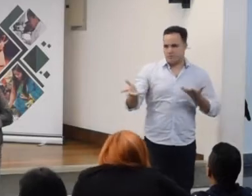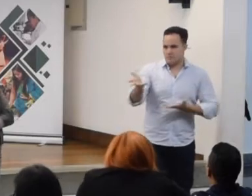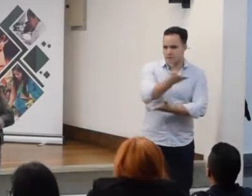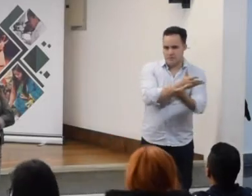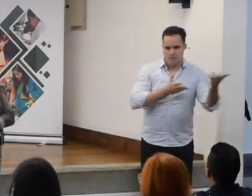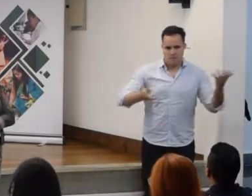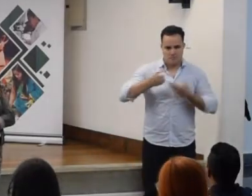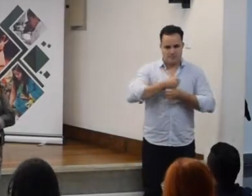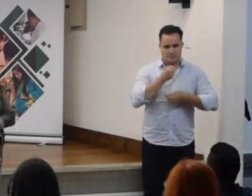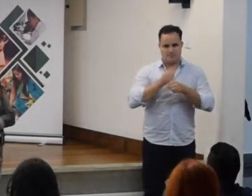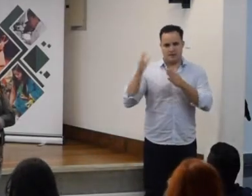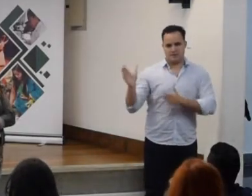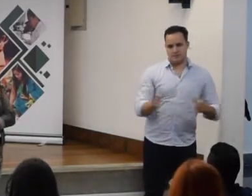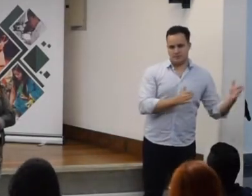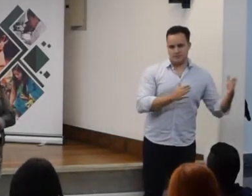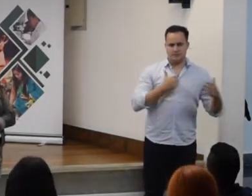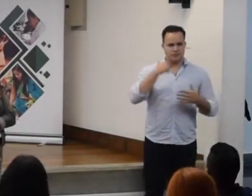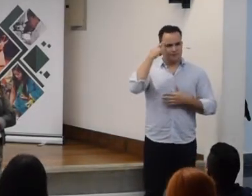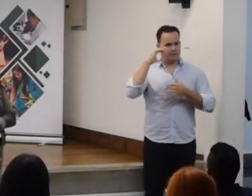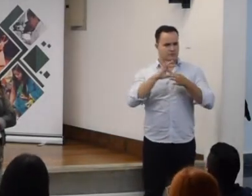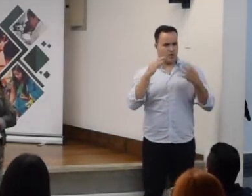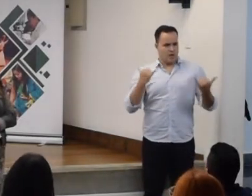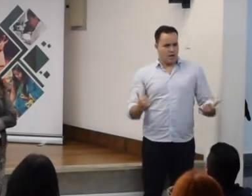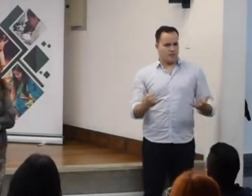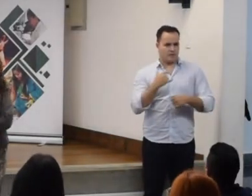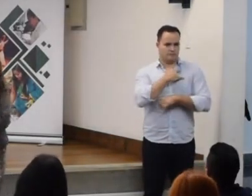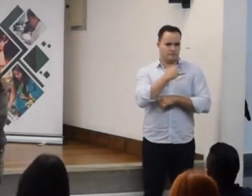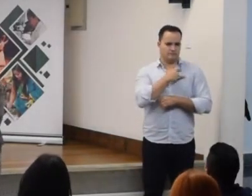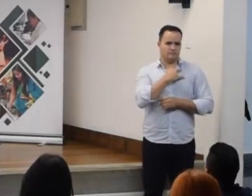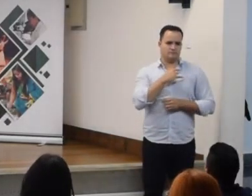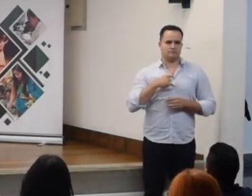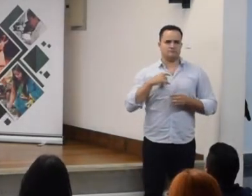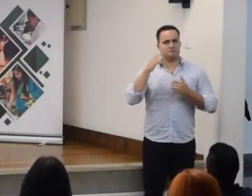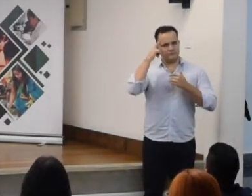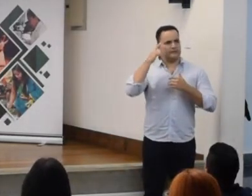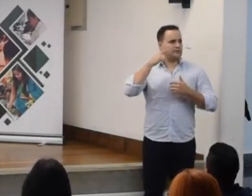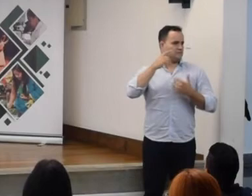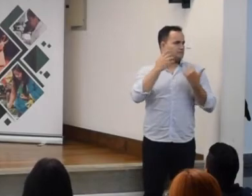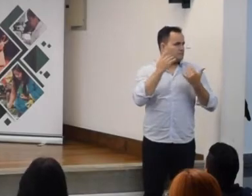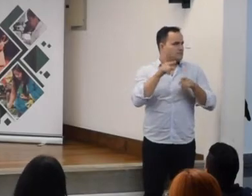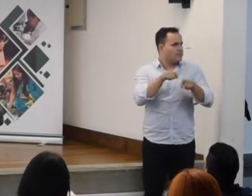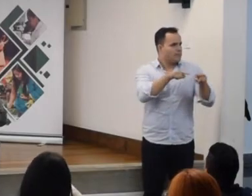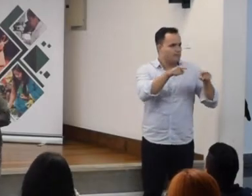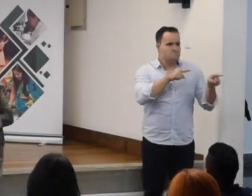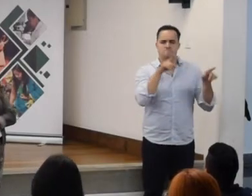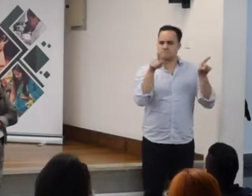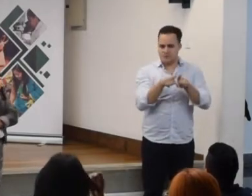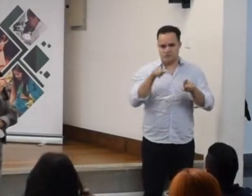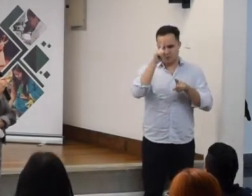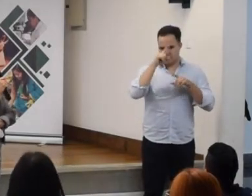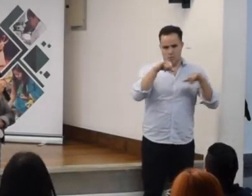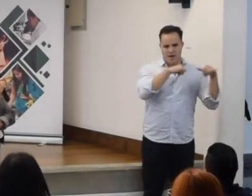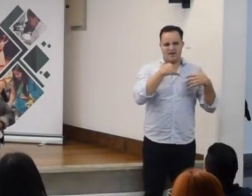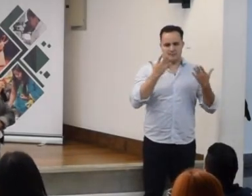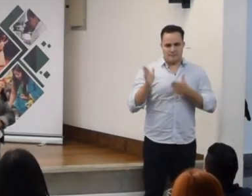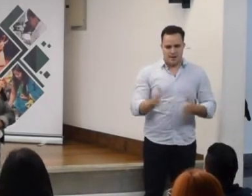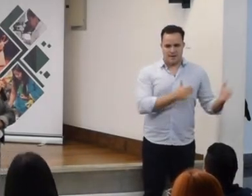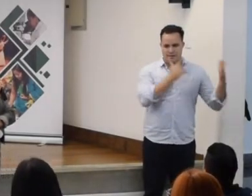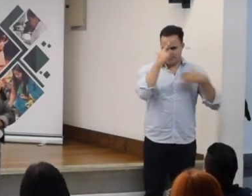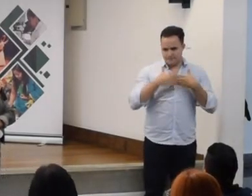Creo que en este momento en la universidad estamos en ese tono, planeando qué vamos a hacer este